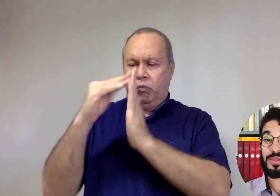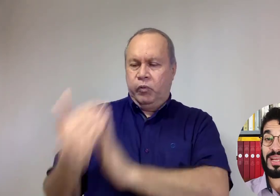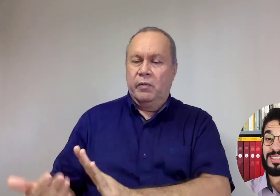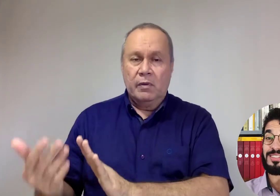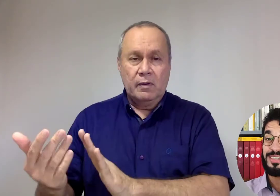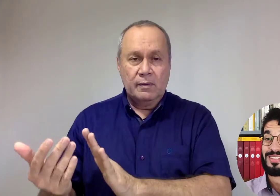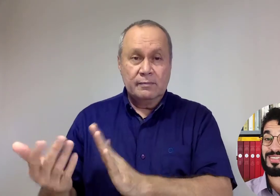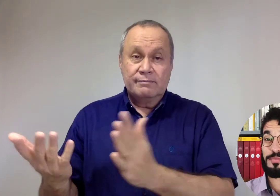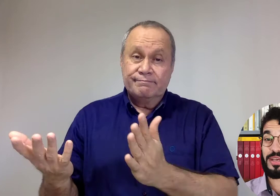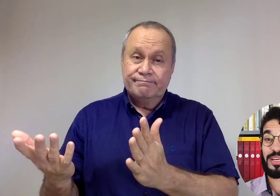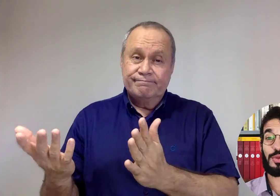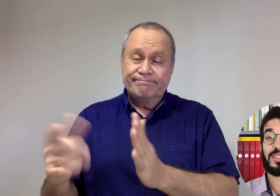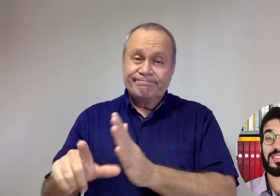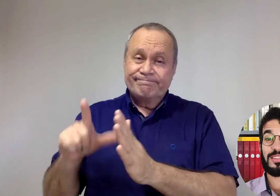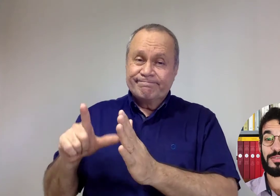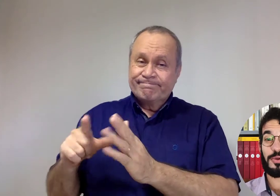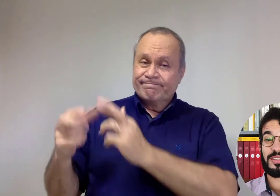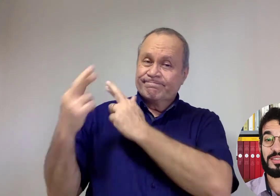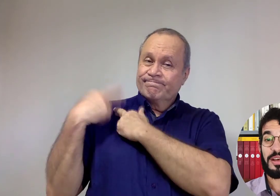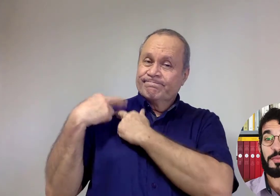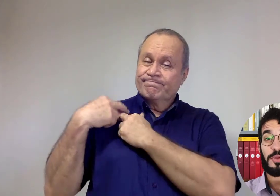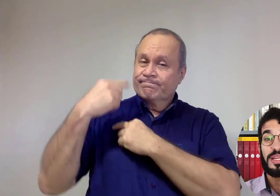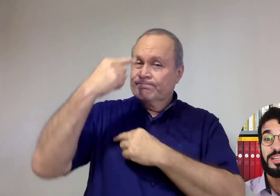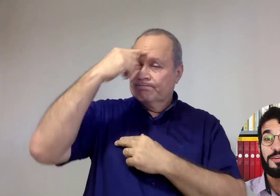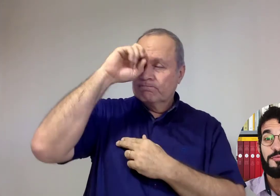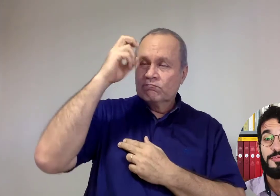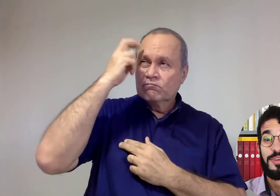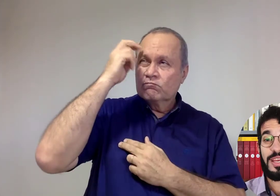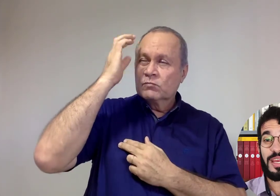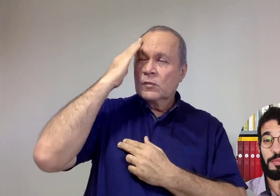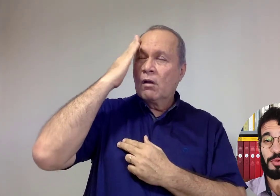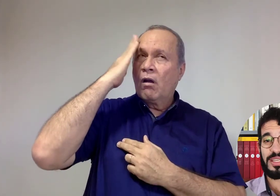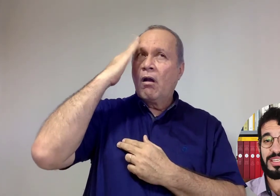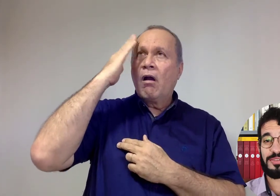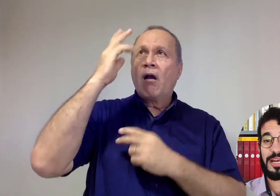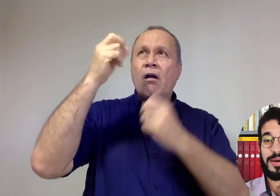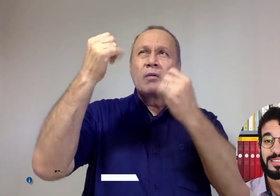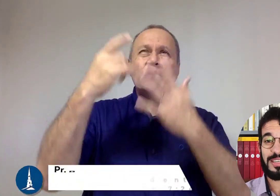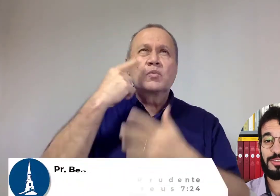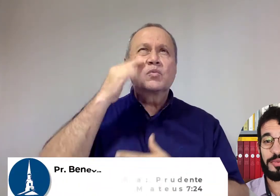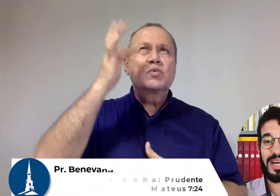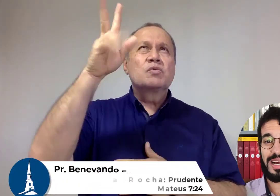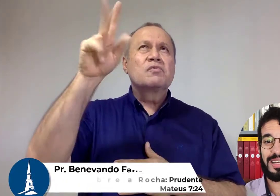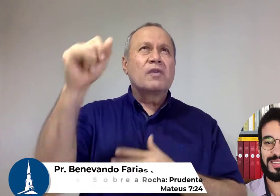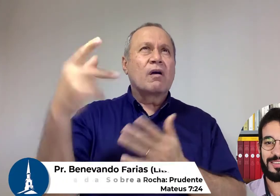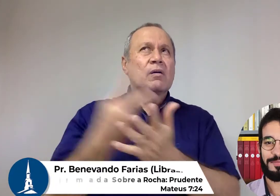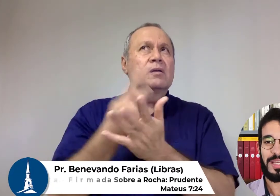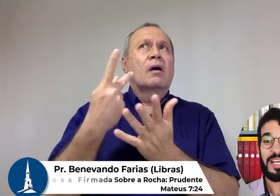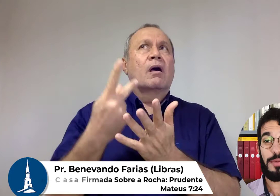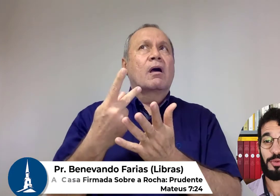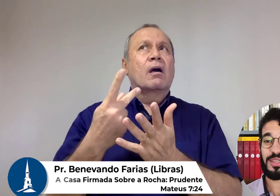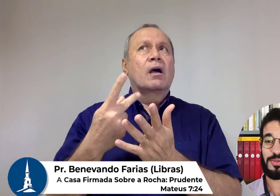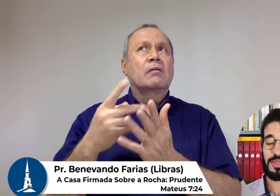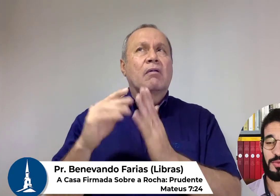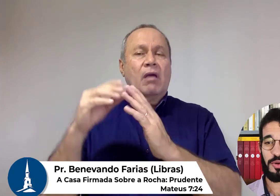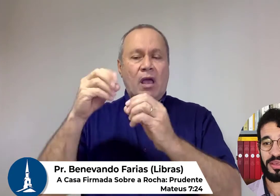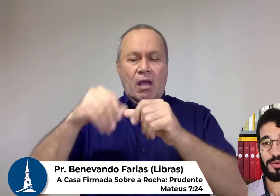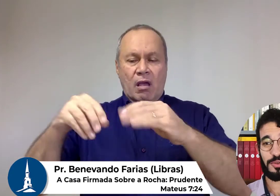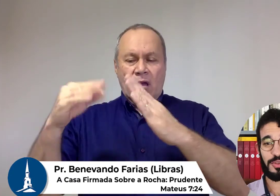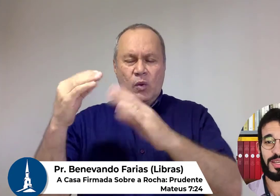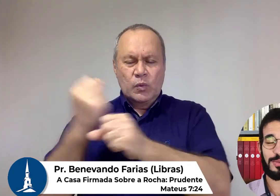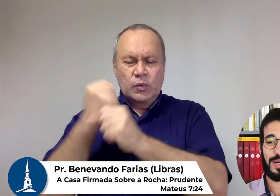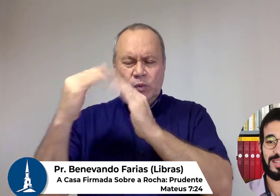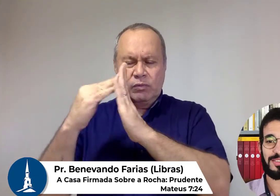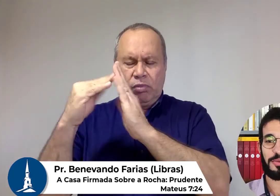a prudência de saber que todas essas coisas poderiam vir, poderiam se abater sobre a casa. E é por isso que o